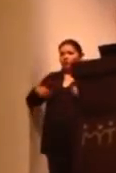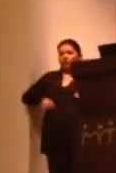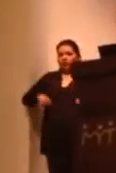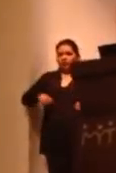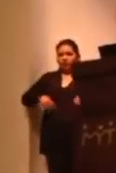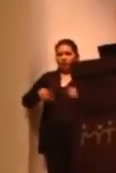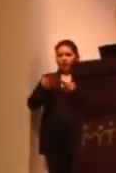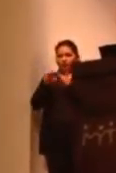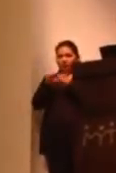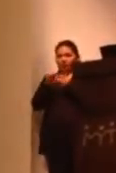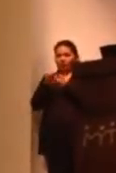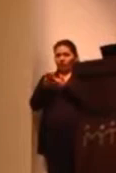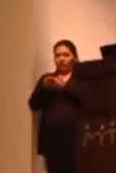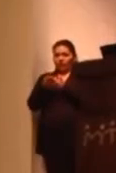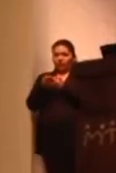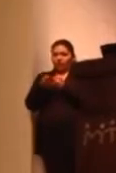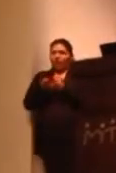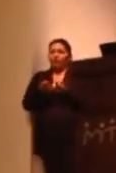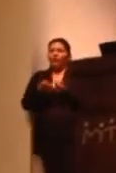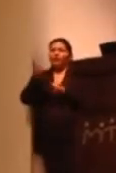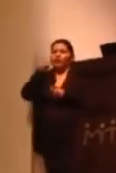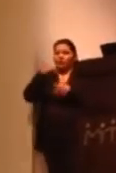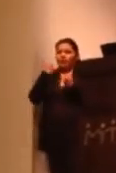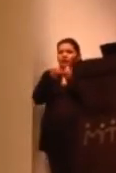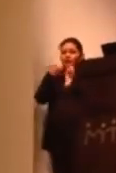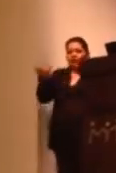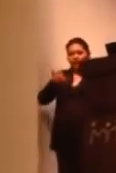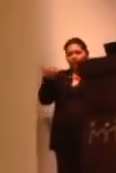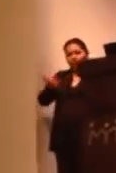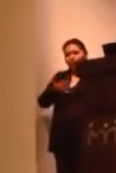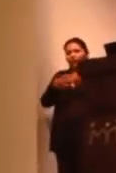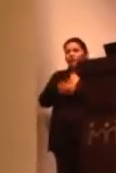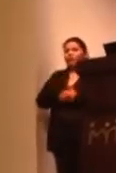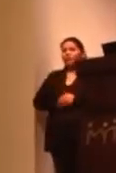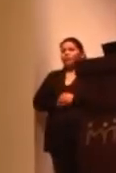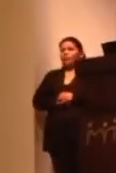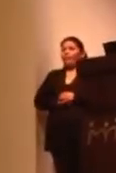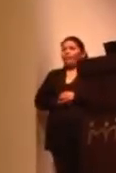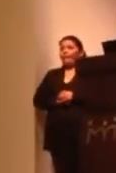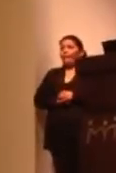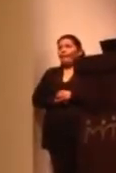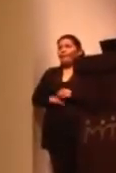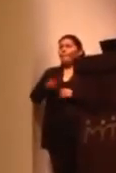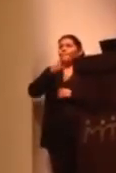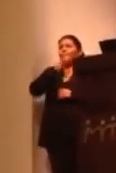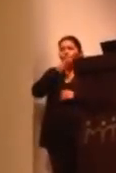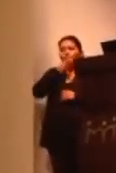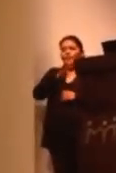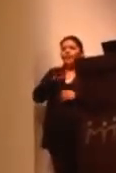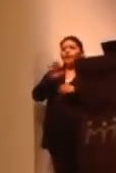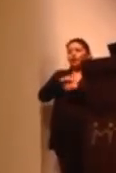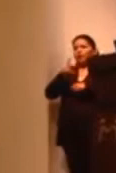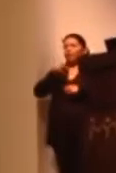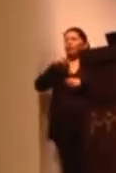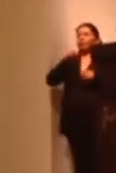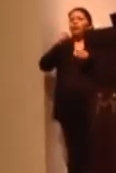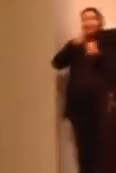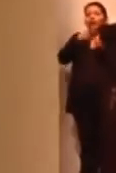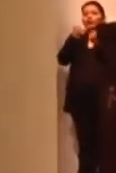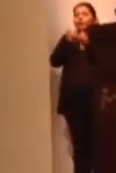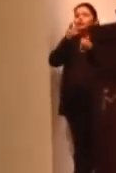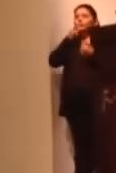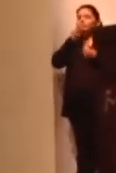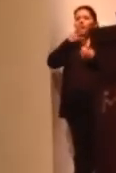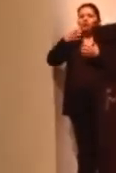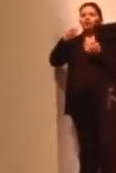está en las muñecas con los... el niño por naturaleza tiene una energía